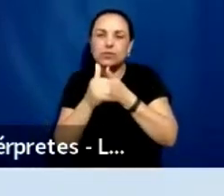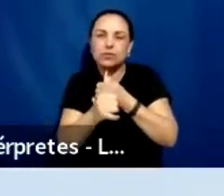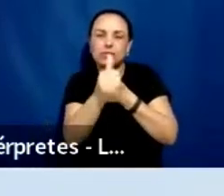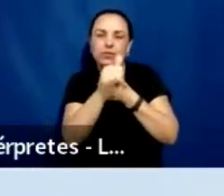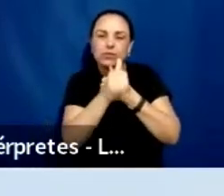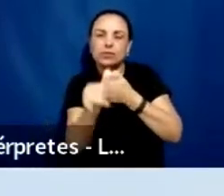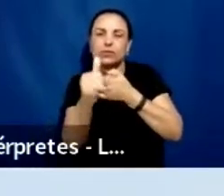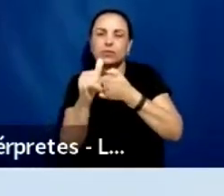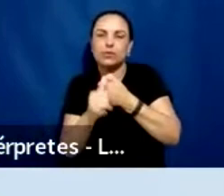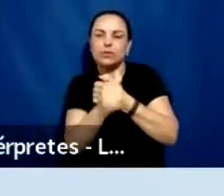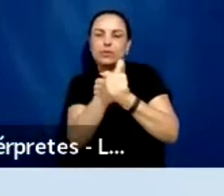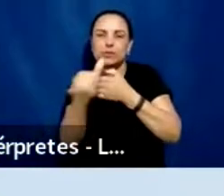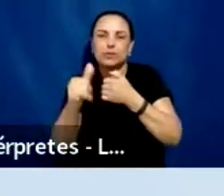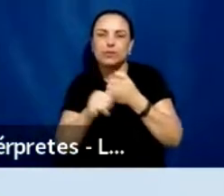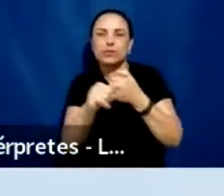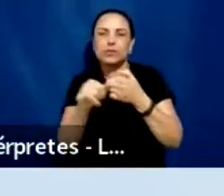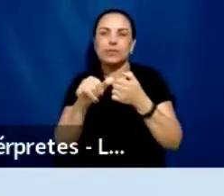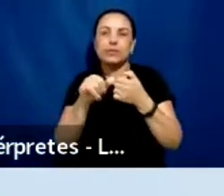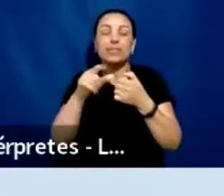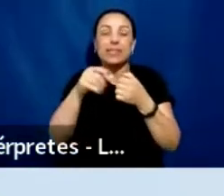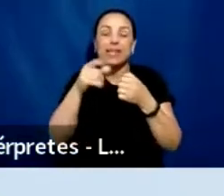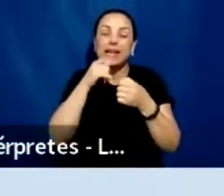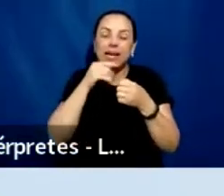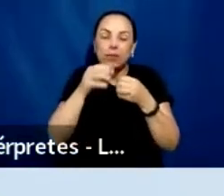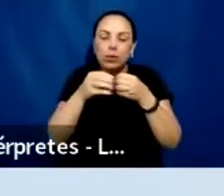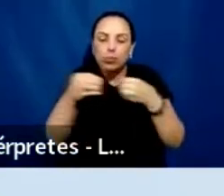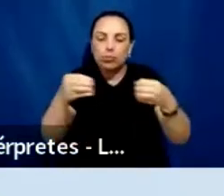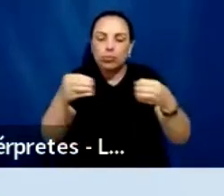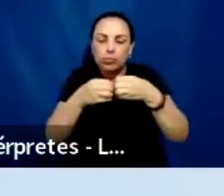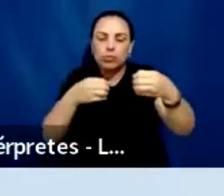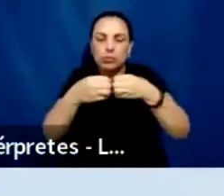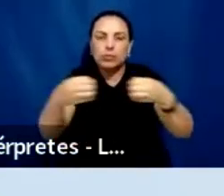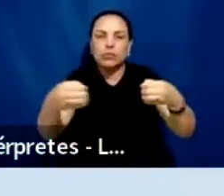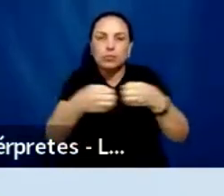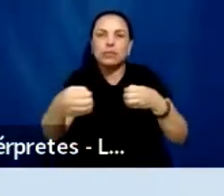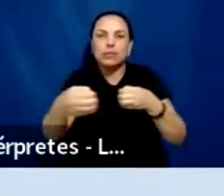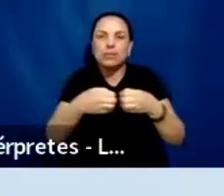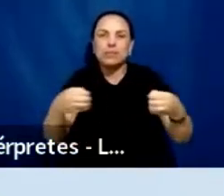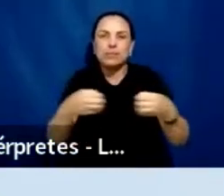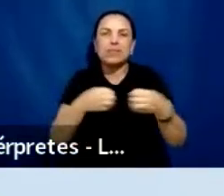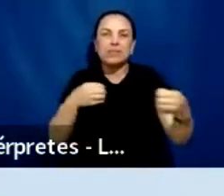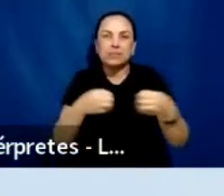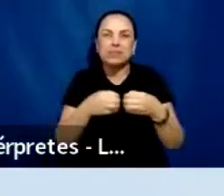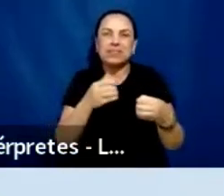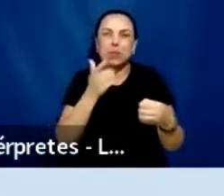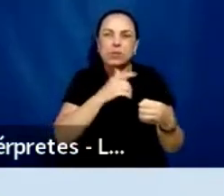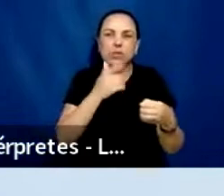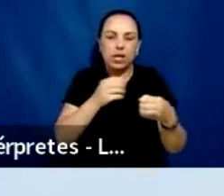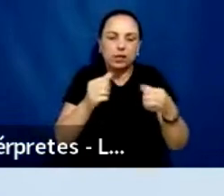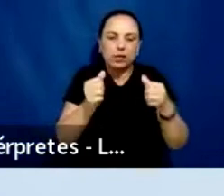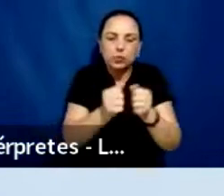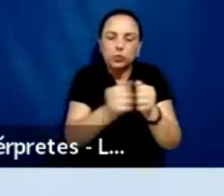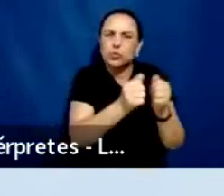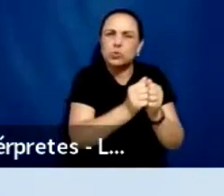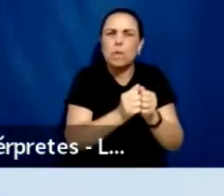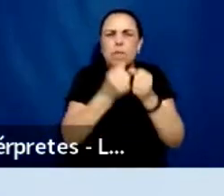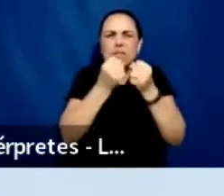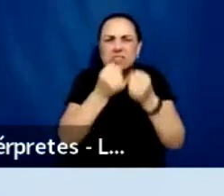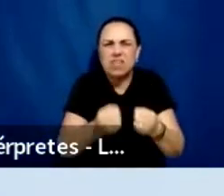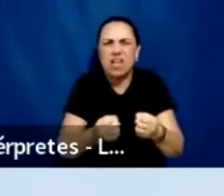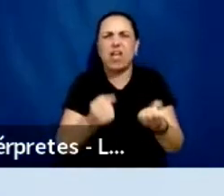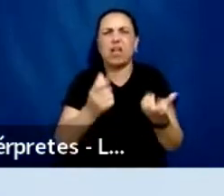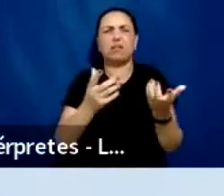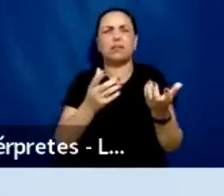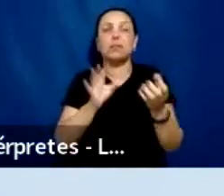então agora um pouquinho sobre essa reação química que é chamada de hidrólise. O que que é? É a quebra ali